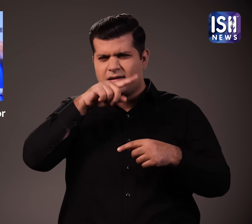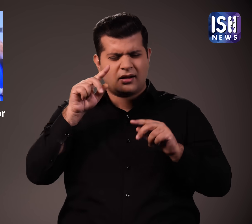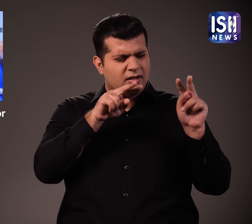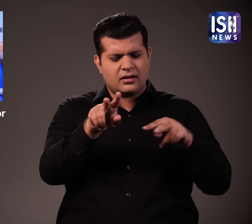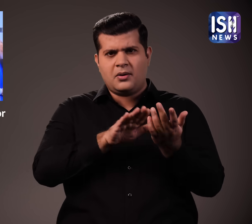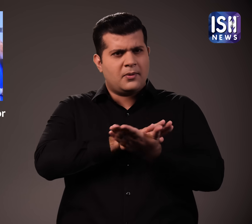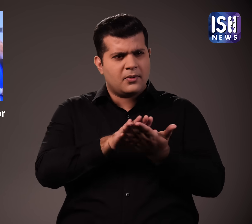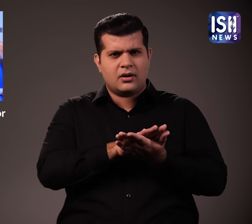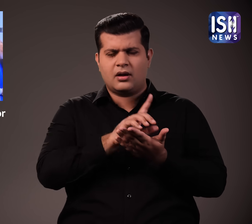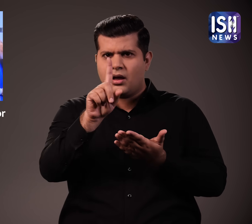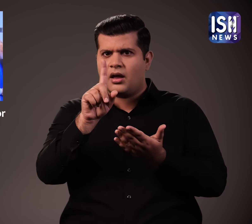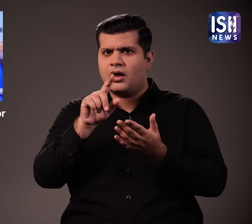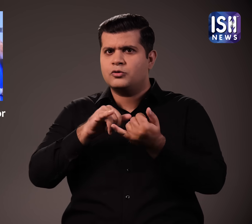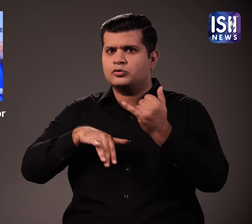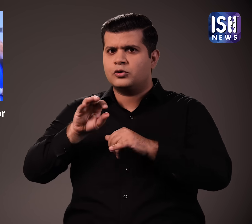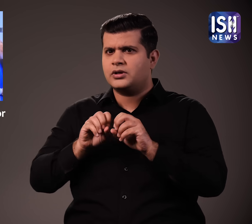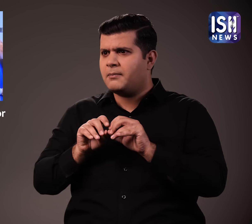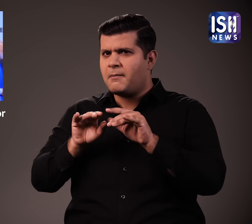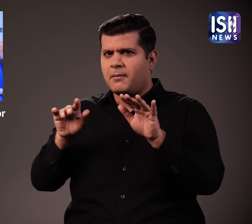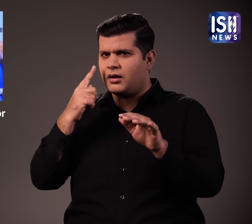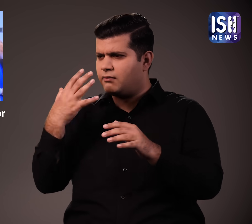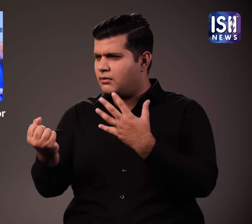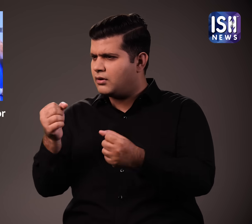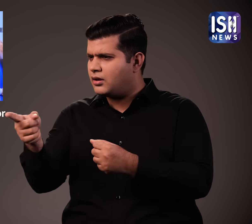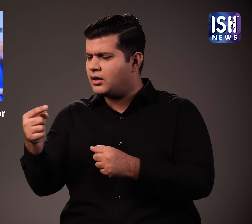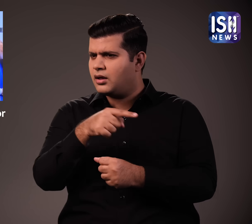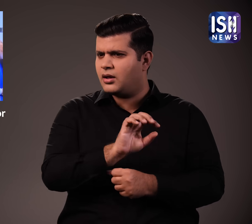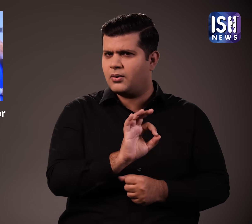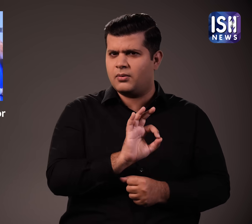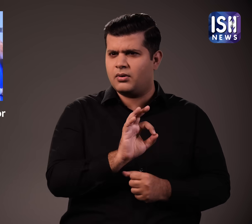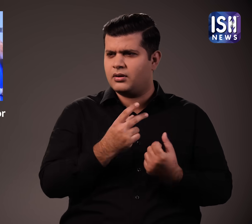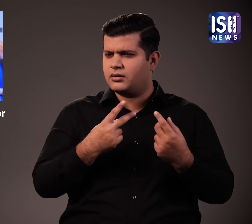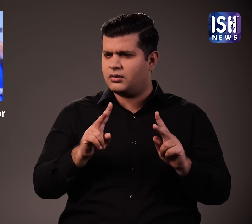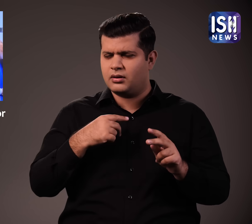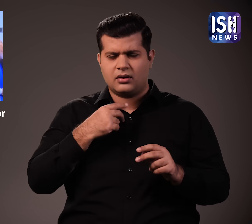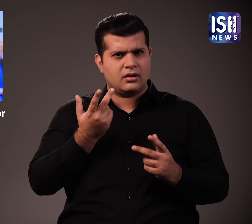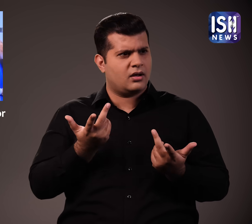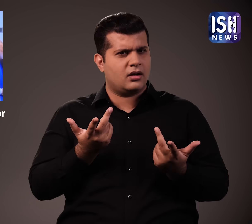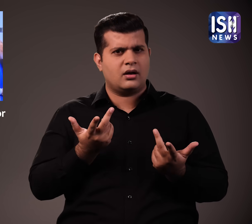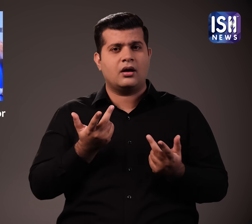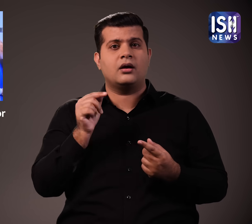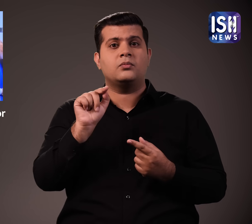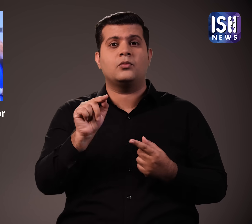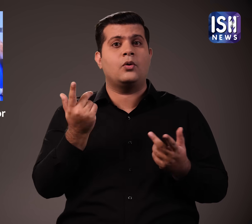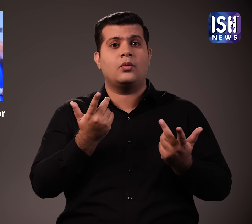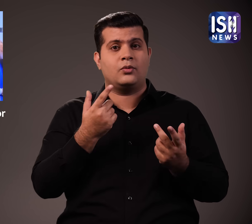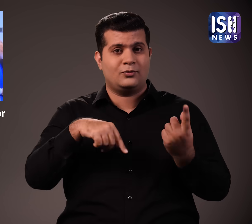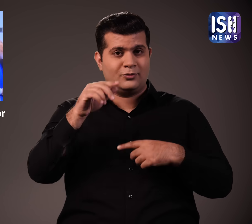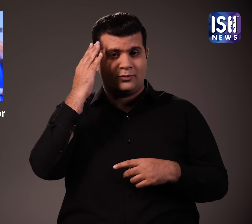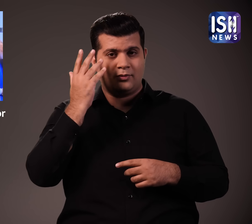नहीं ये नहीं देखा लेकिन सोशल मीडिया पर एक वीडियो था अजीब बात है एक आस्ट्रेलाई दर्शक में